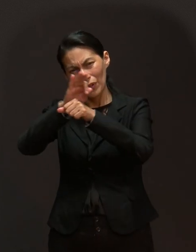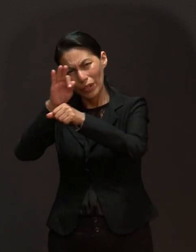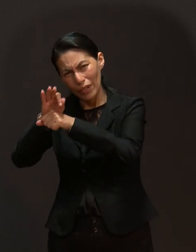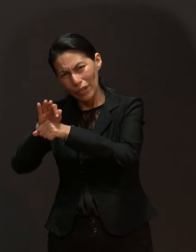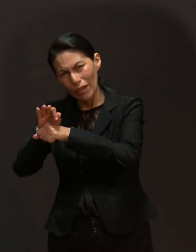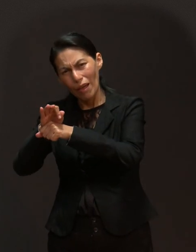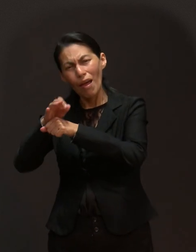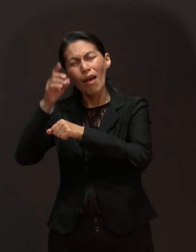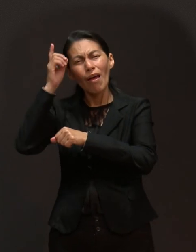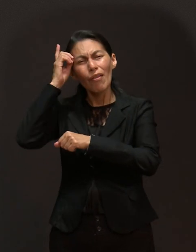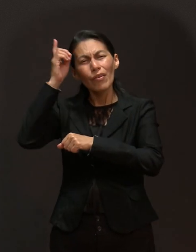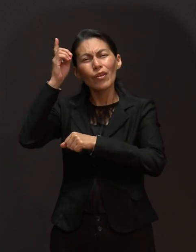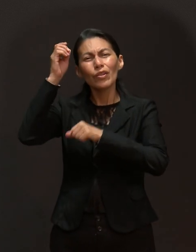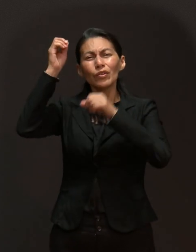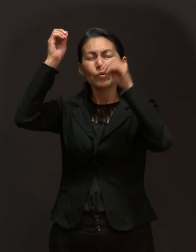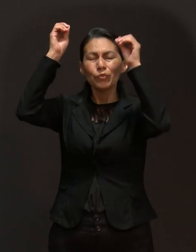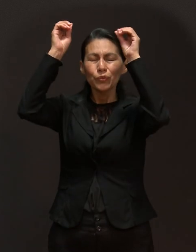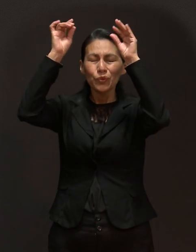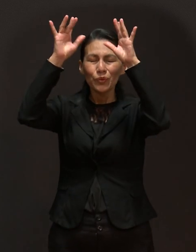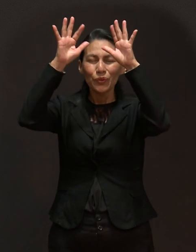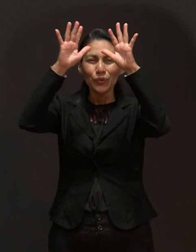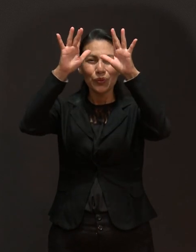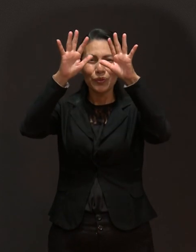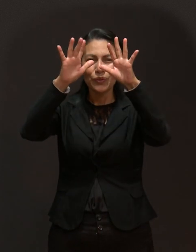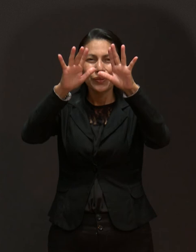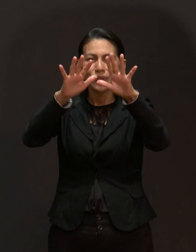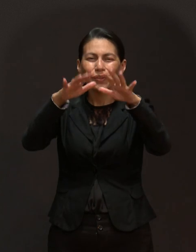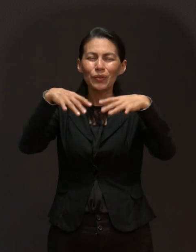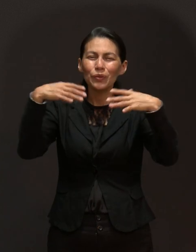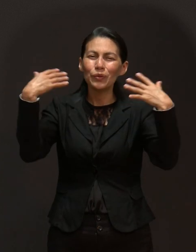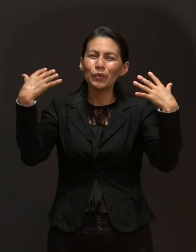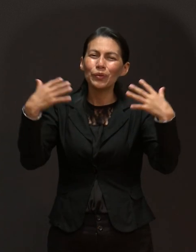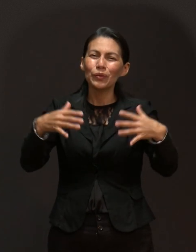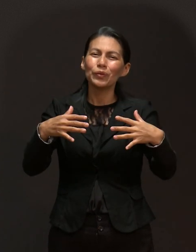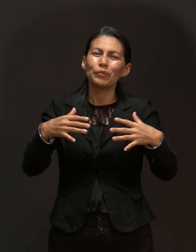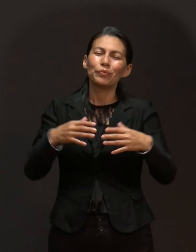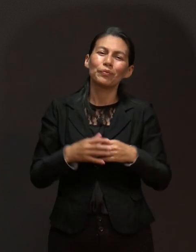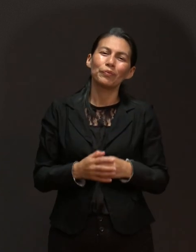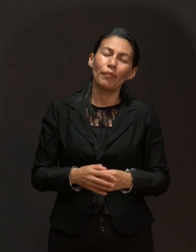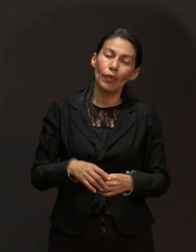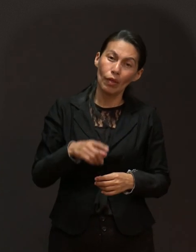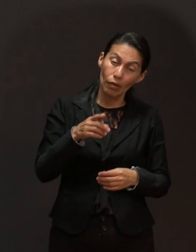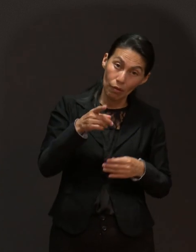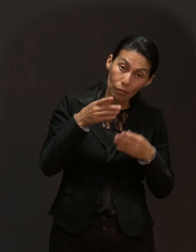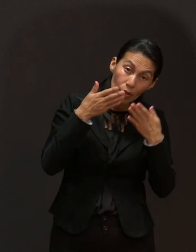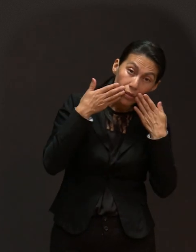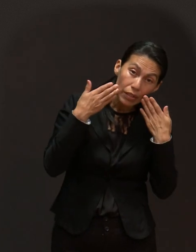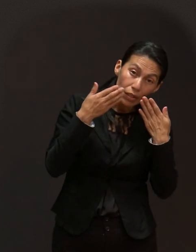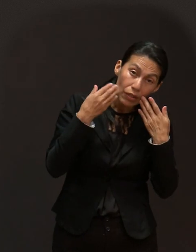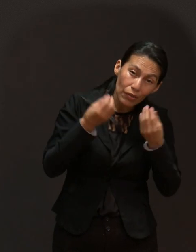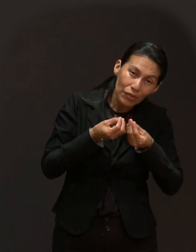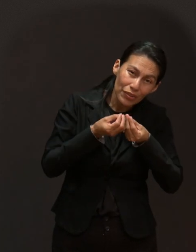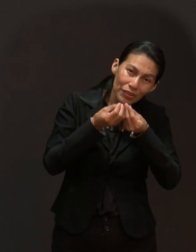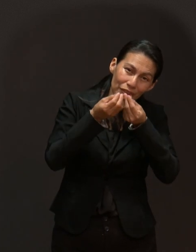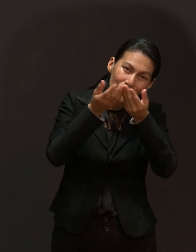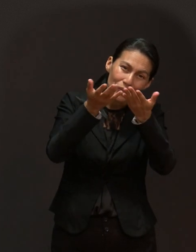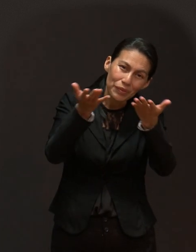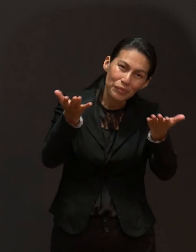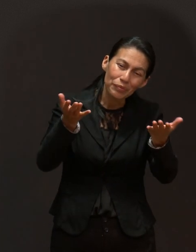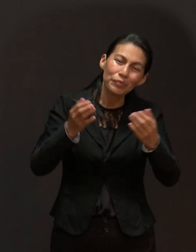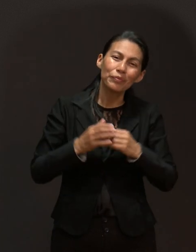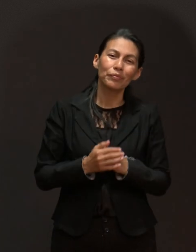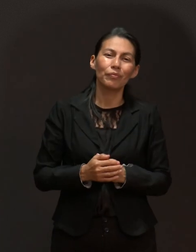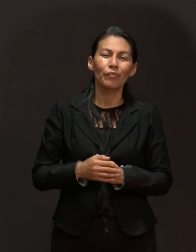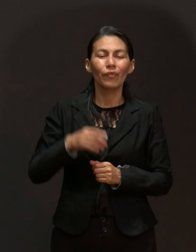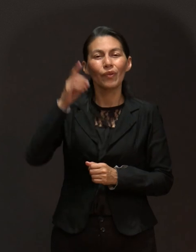bendiga Y te guarde Dios haga resplandecer Su rostro Sobre ti Y tenga de